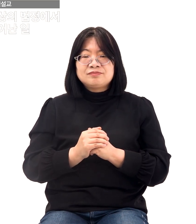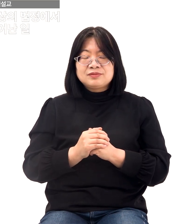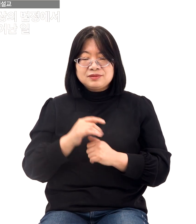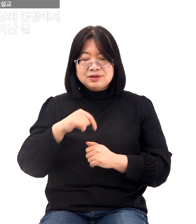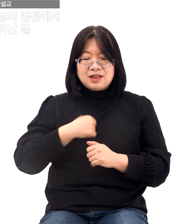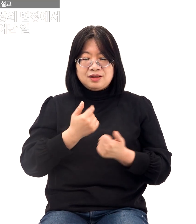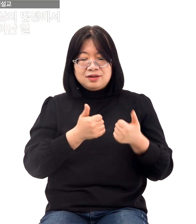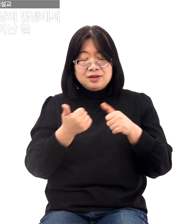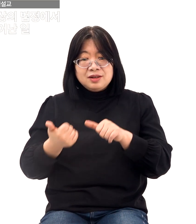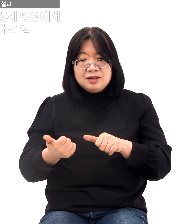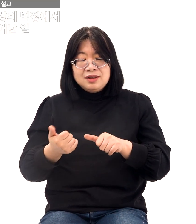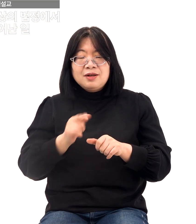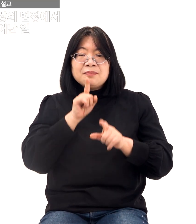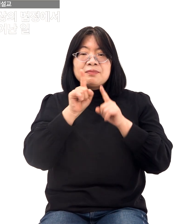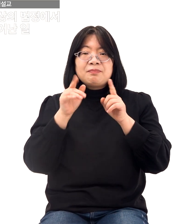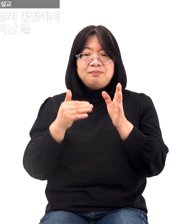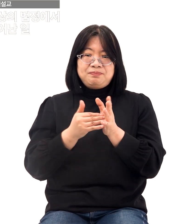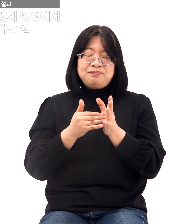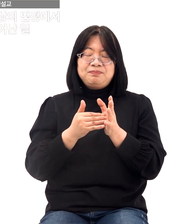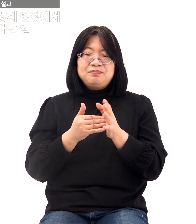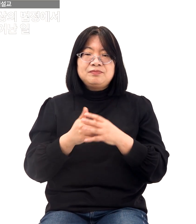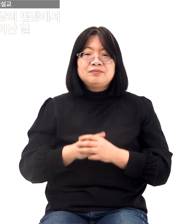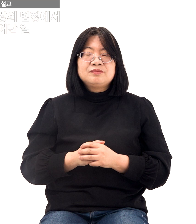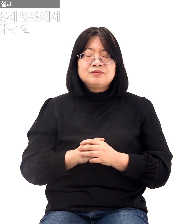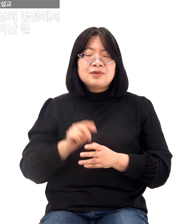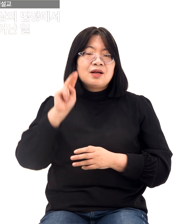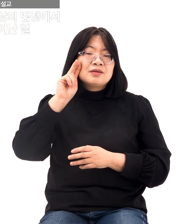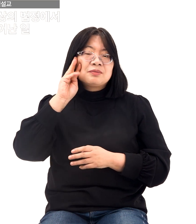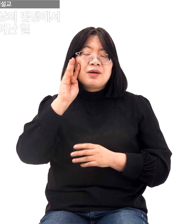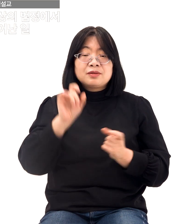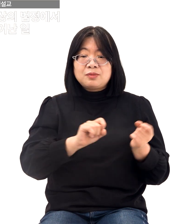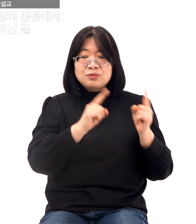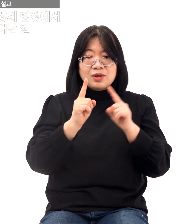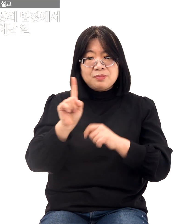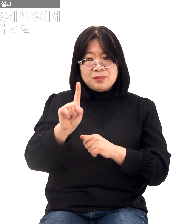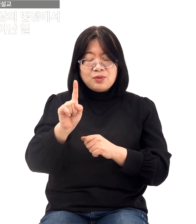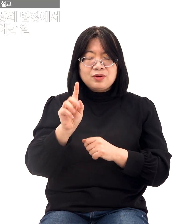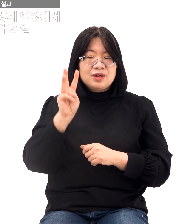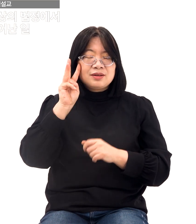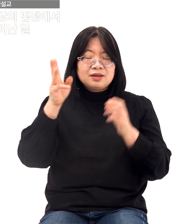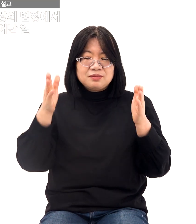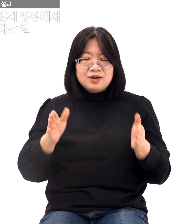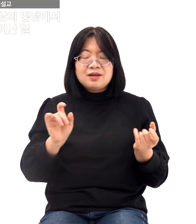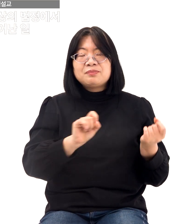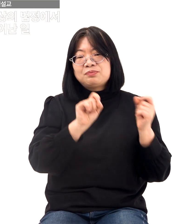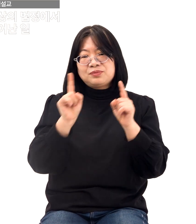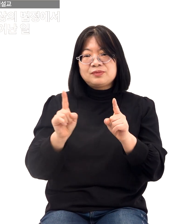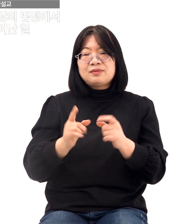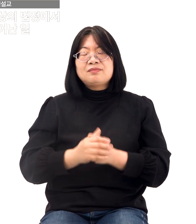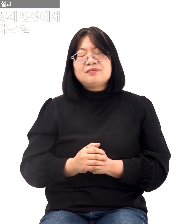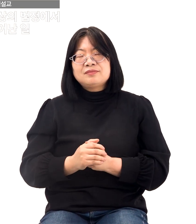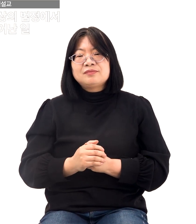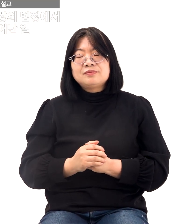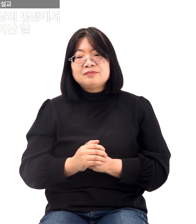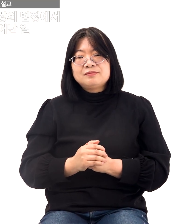자기 죽음을 말씀하시는 거예요. 그 며칠 만에 부활하셨죠? 3일 만에 부활하십니다.